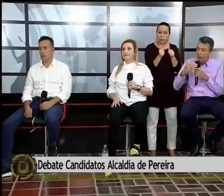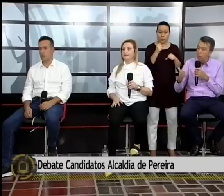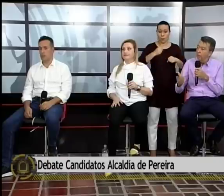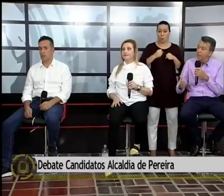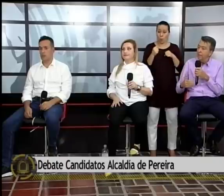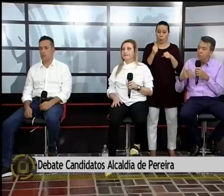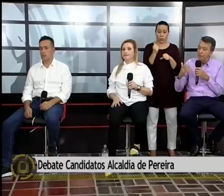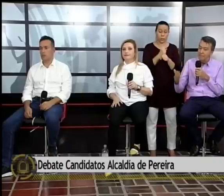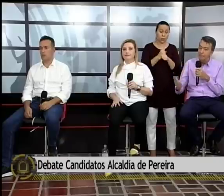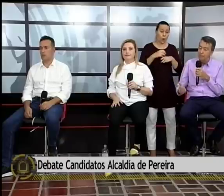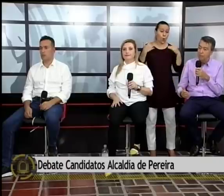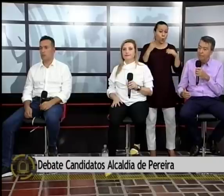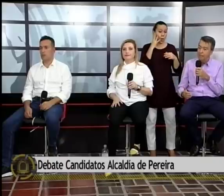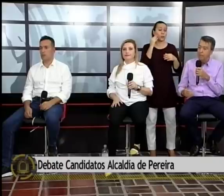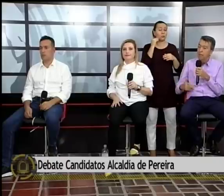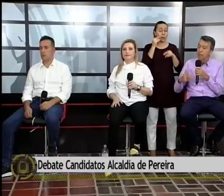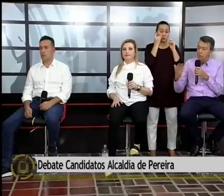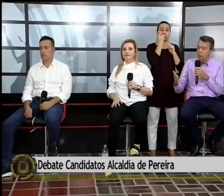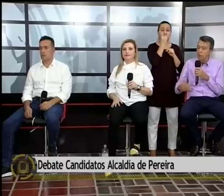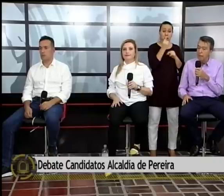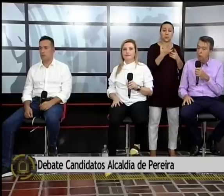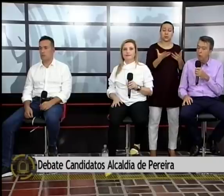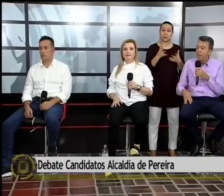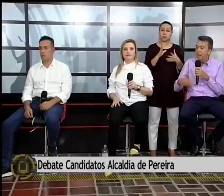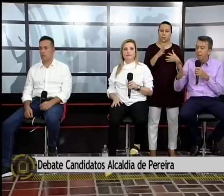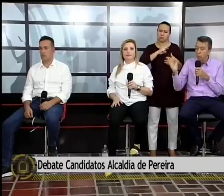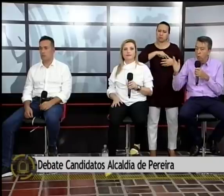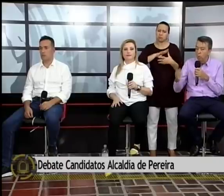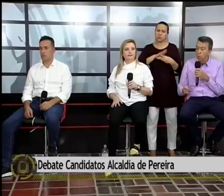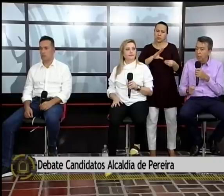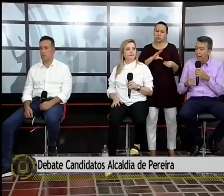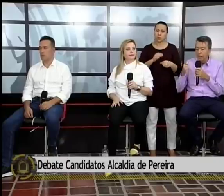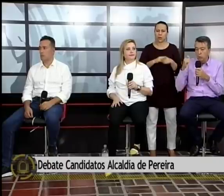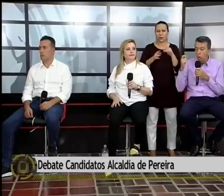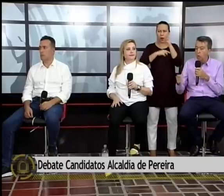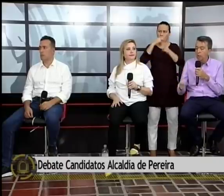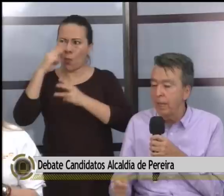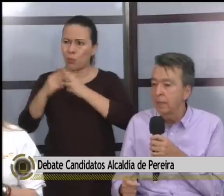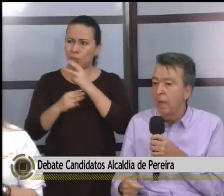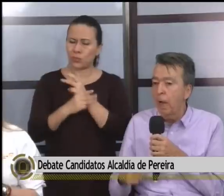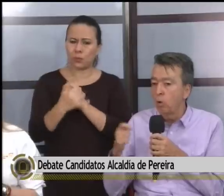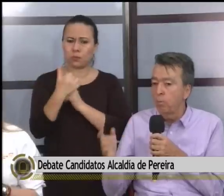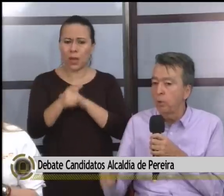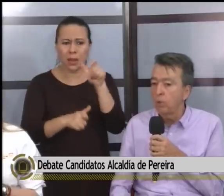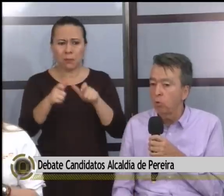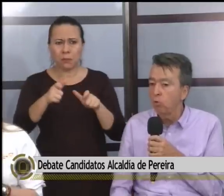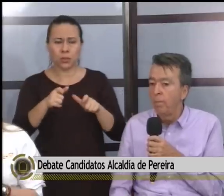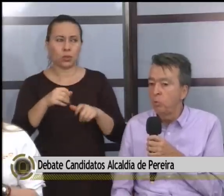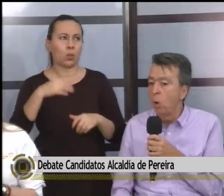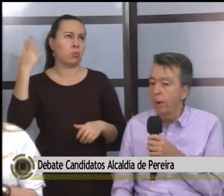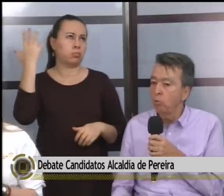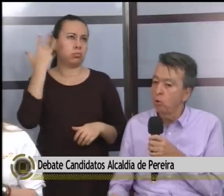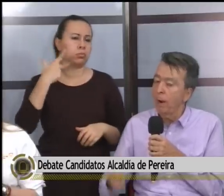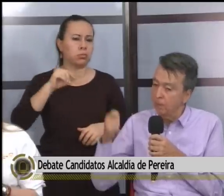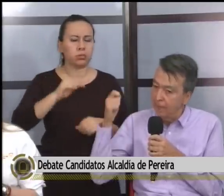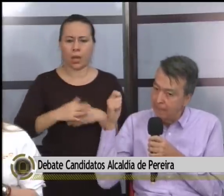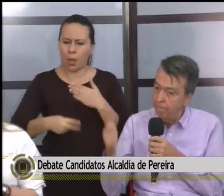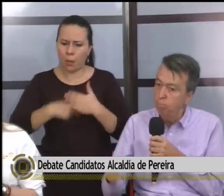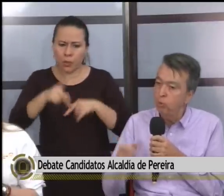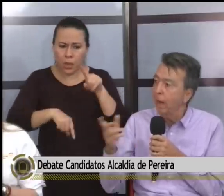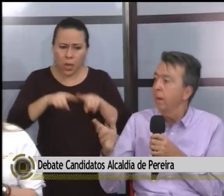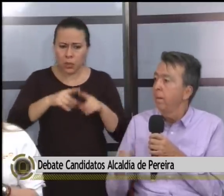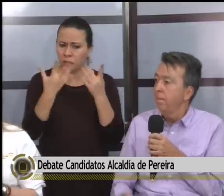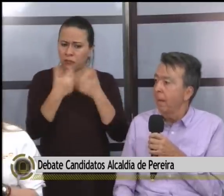trabajado arduamente, hay experiencias interesantes, las cuales hay que retomar, y en el mundo. Y la gente todos los días, algunos proyectos no van a funcionar, pues